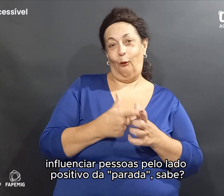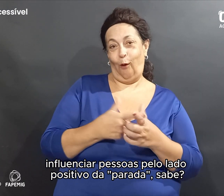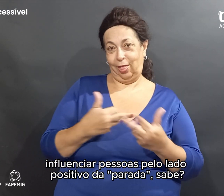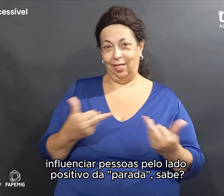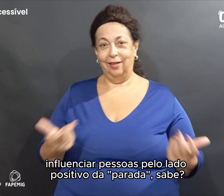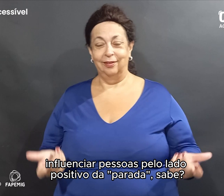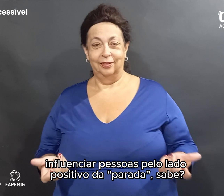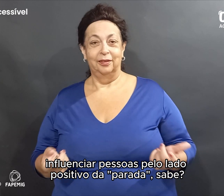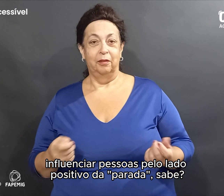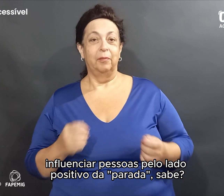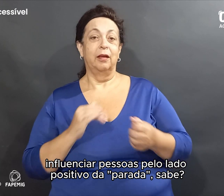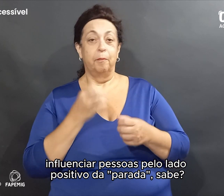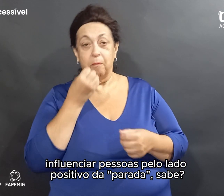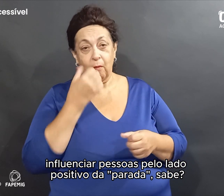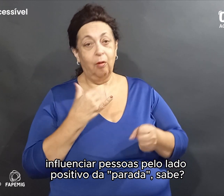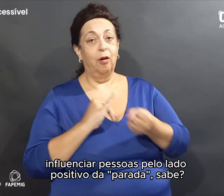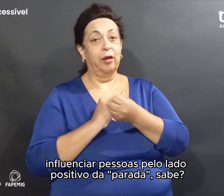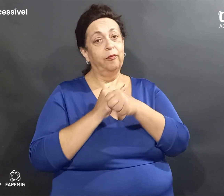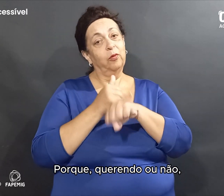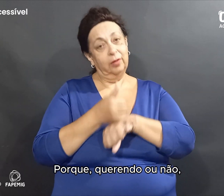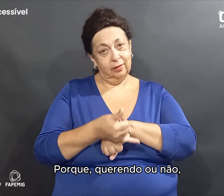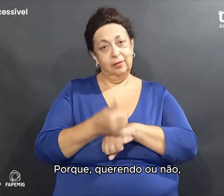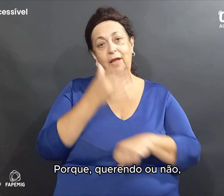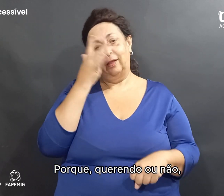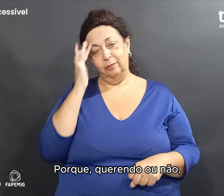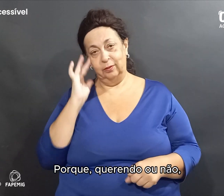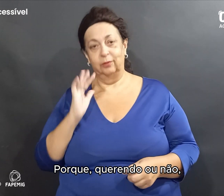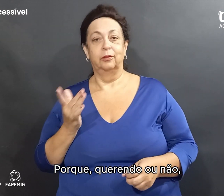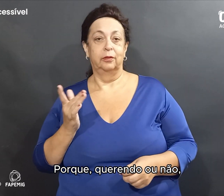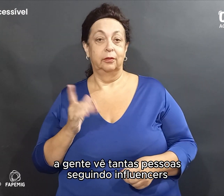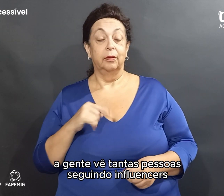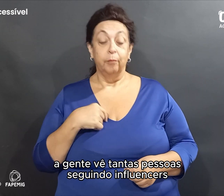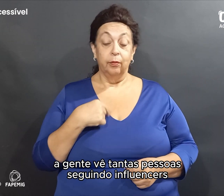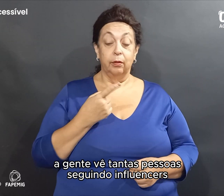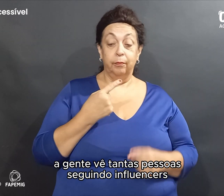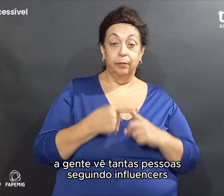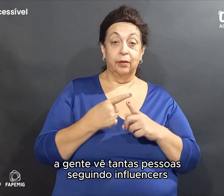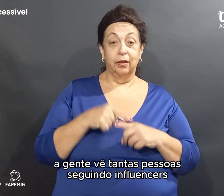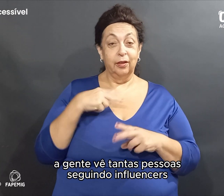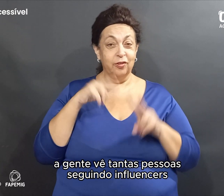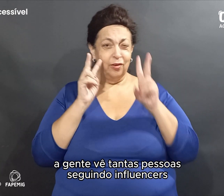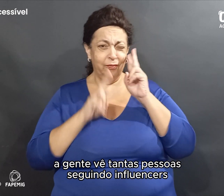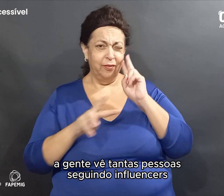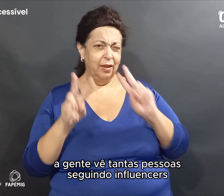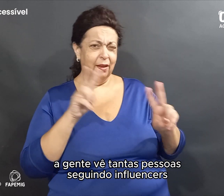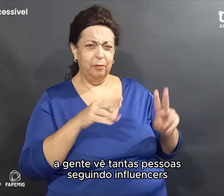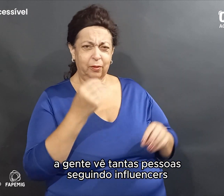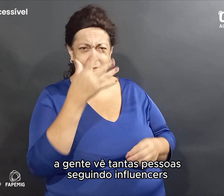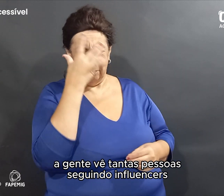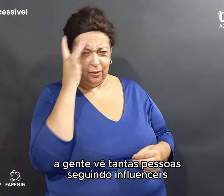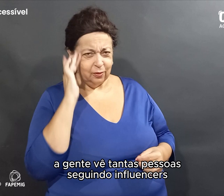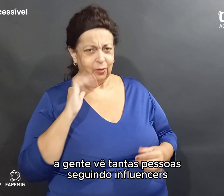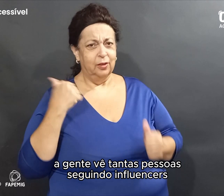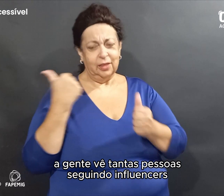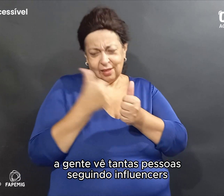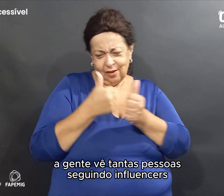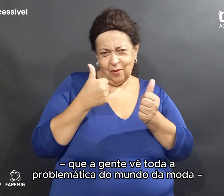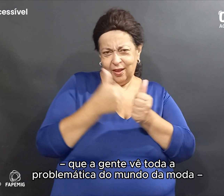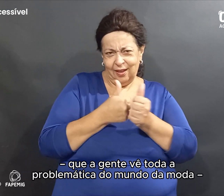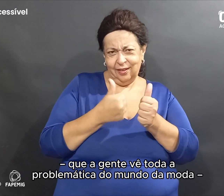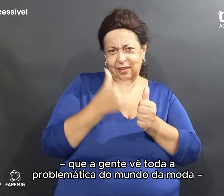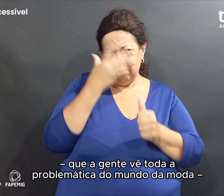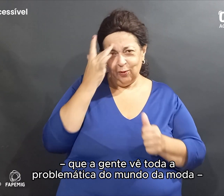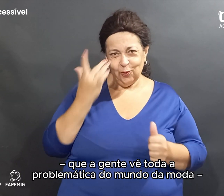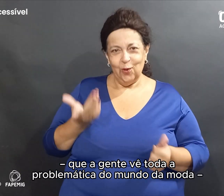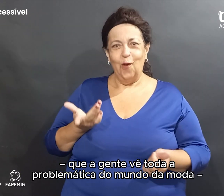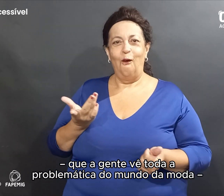pessoas pelo lado positivo da parada, sabe? Porque, querendo ou não, a gente vê tantas pessoas seguindo influencers também, que a